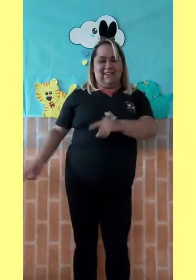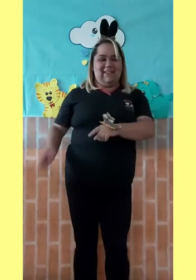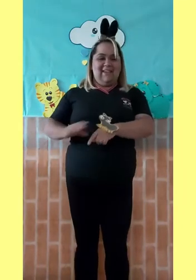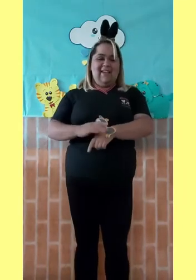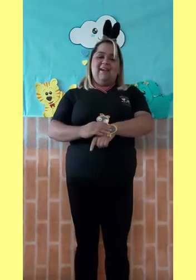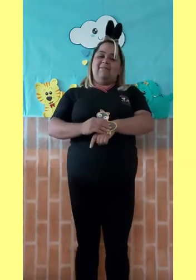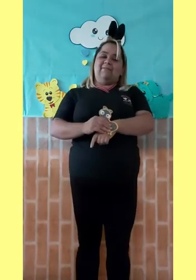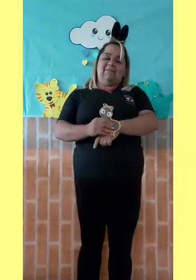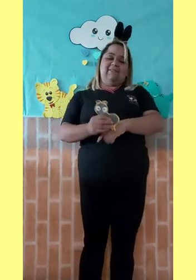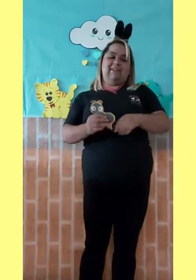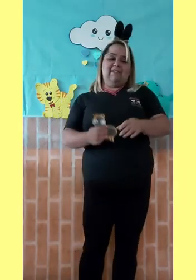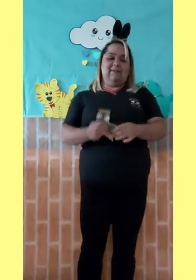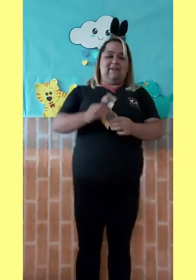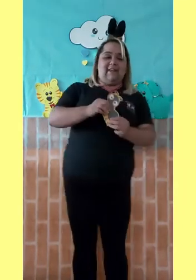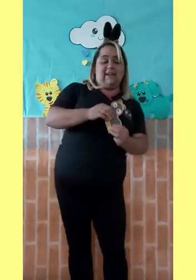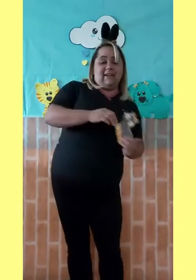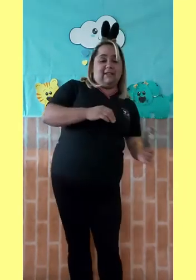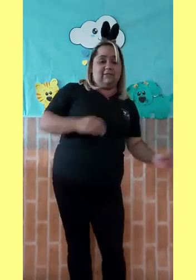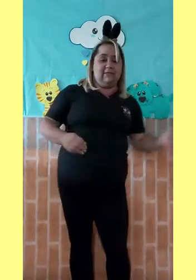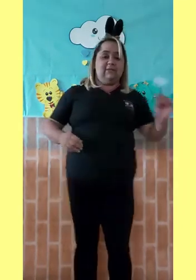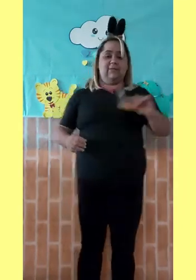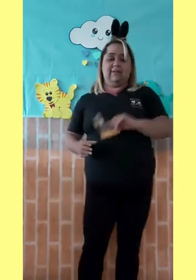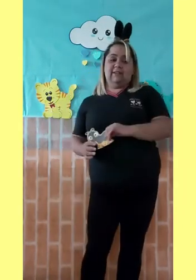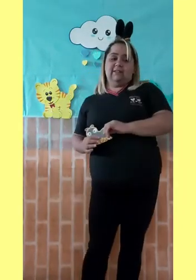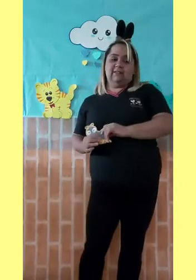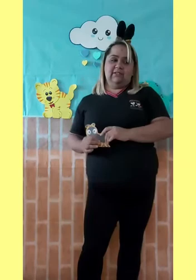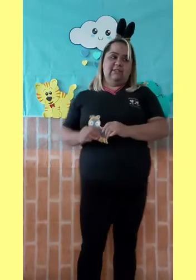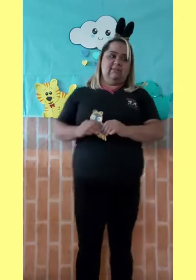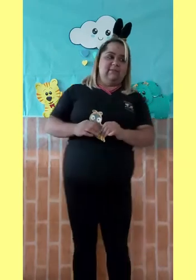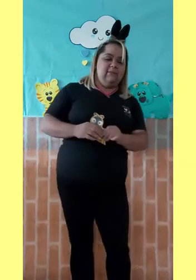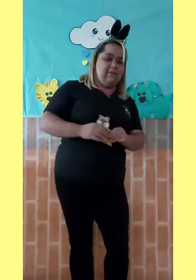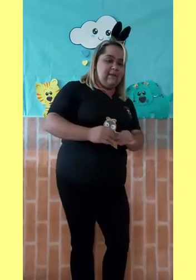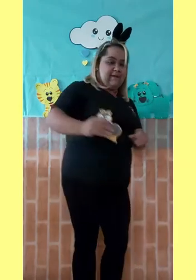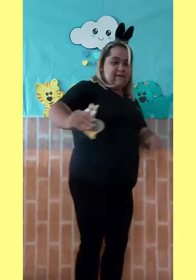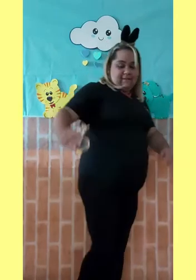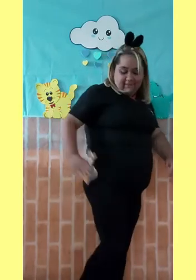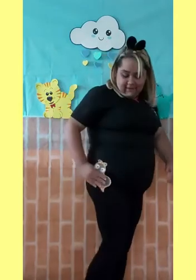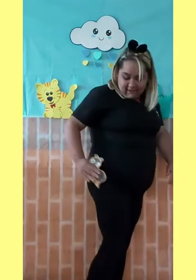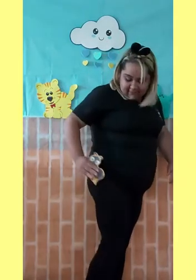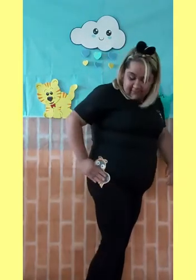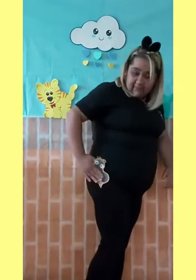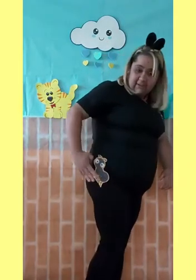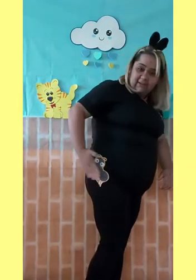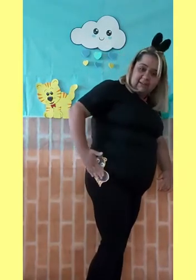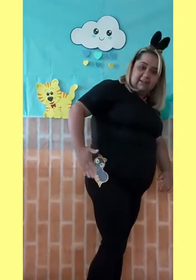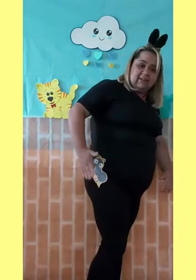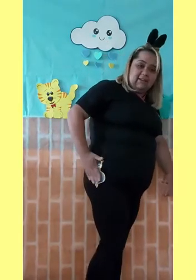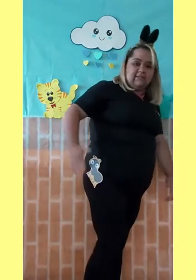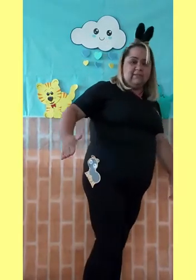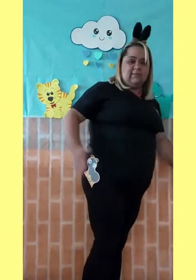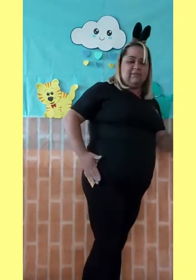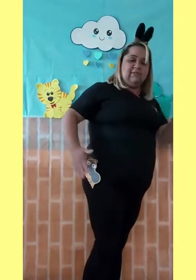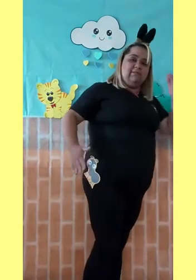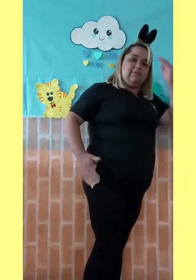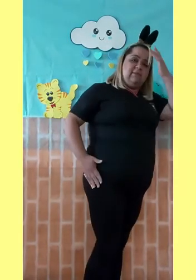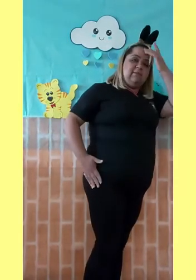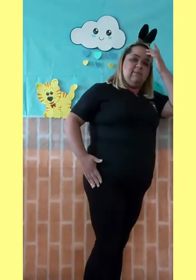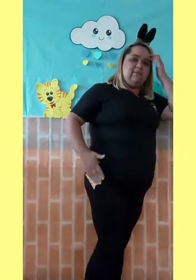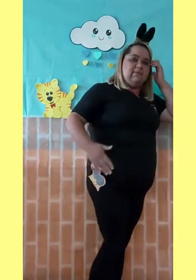Fui ao mercado comprar café, e a formiguinha subiu na minha coxa,